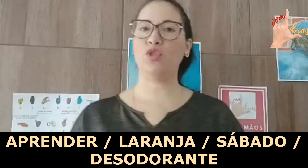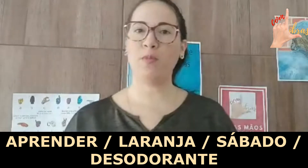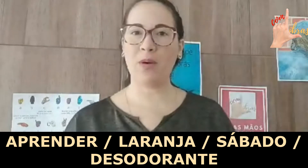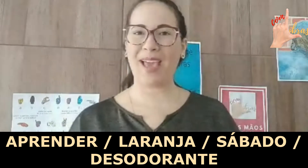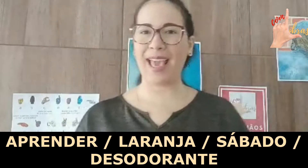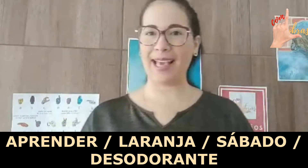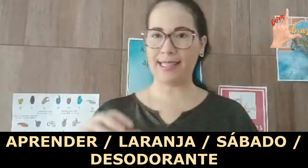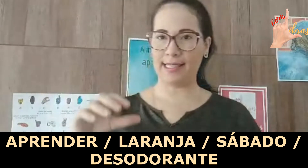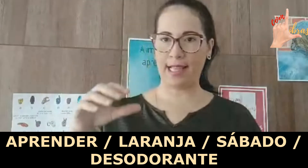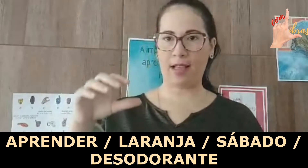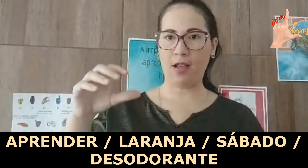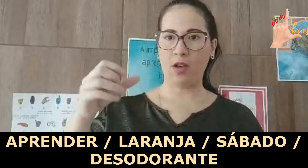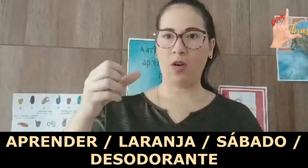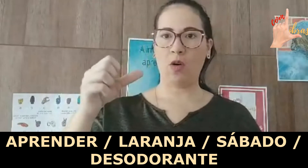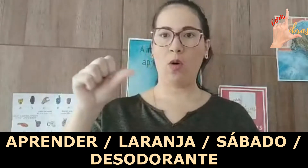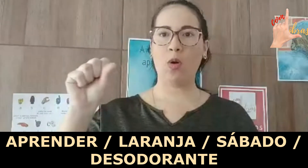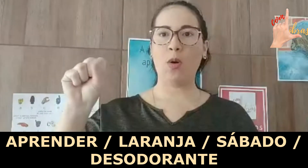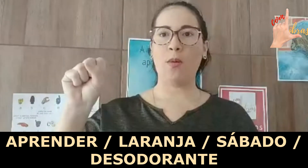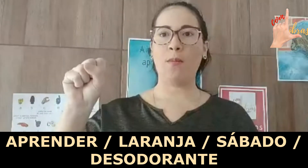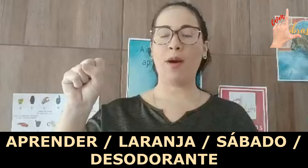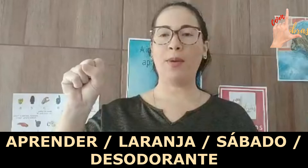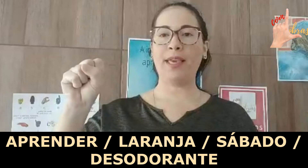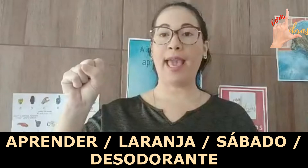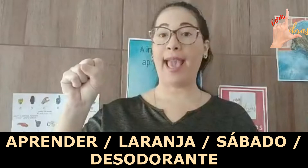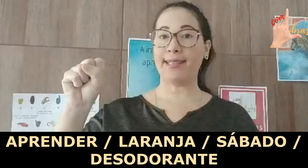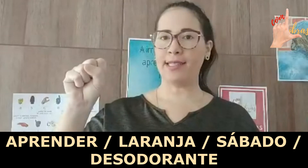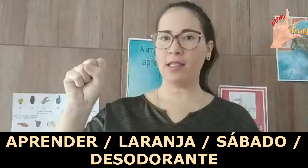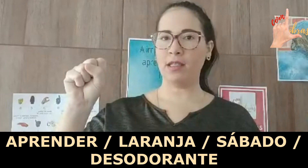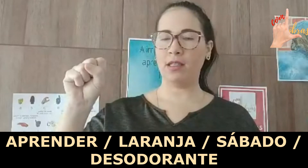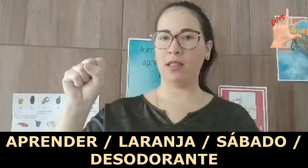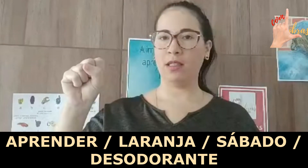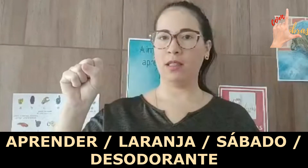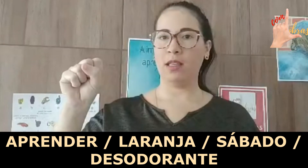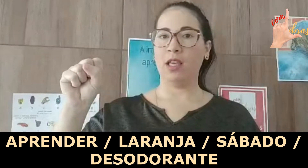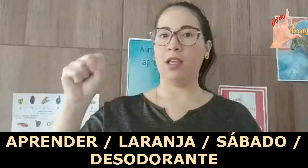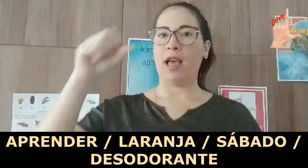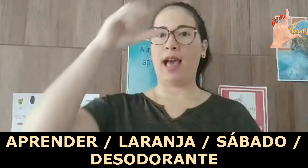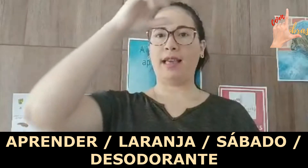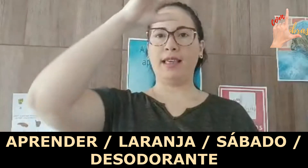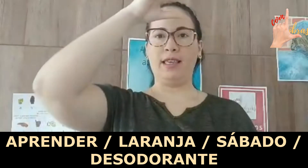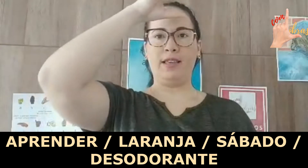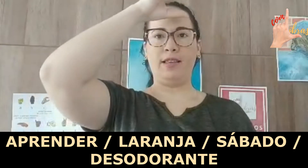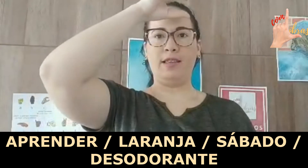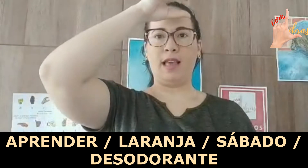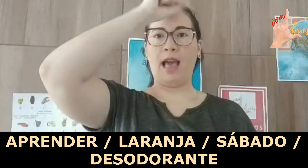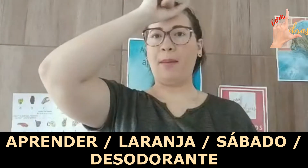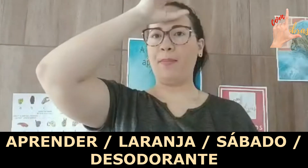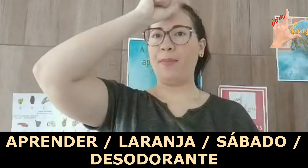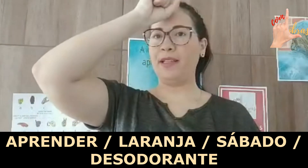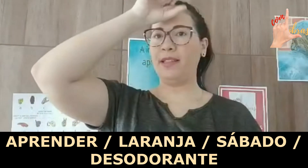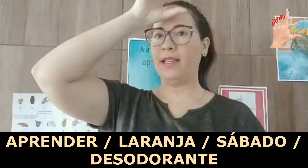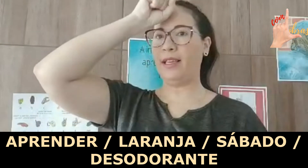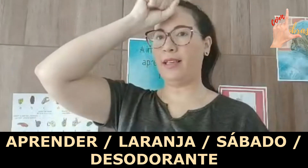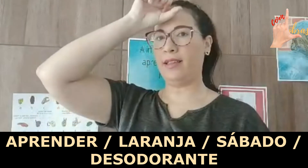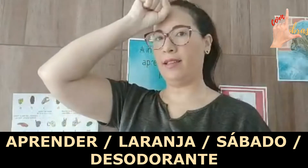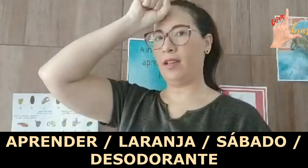mão é essa, ó, mão em S, aqui, aprender.